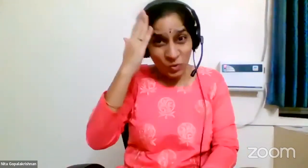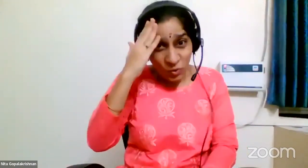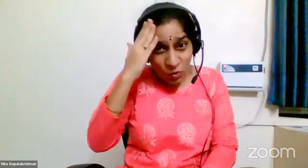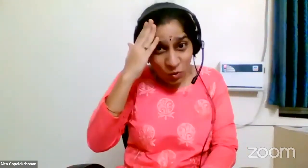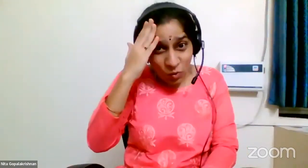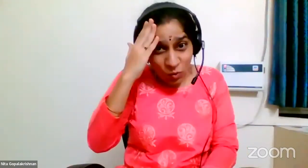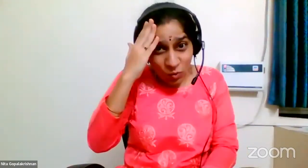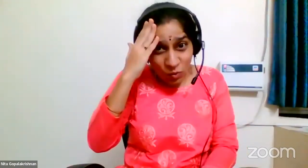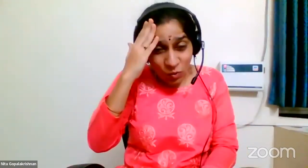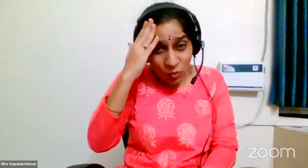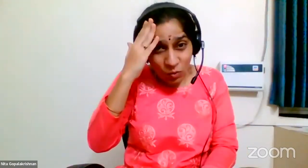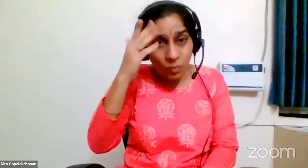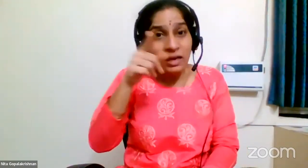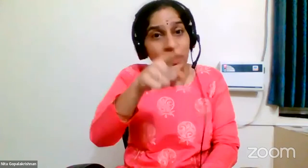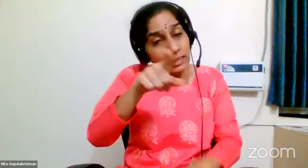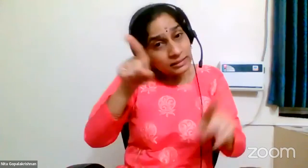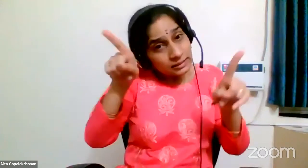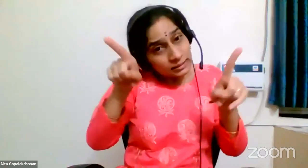उनसे मुक्त हो जाता है।